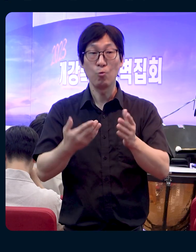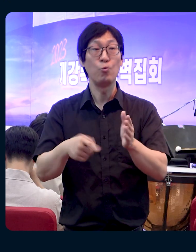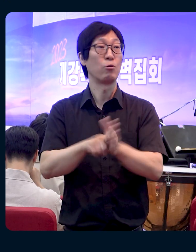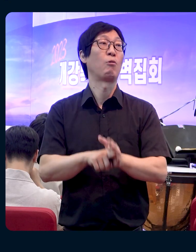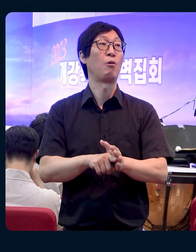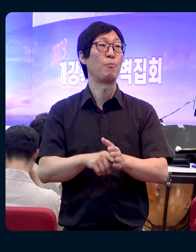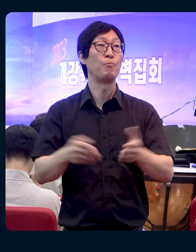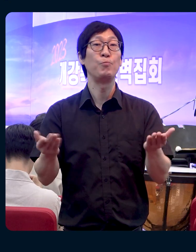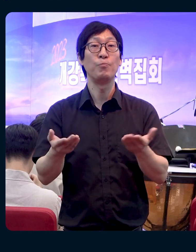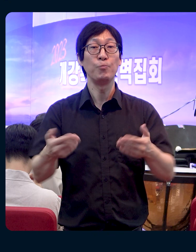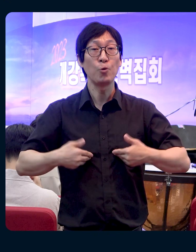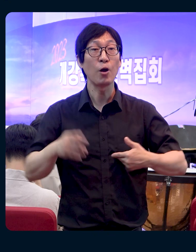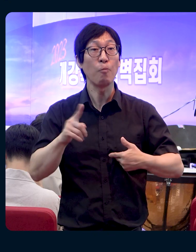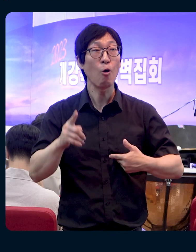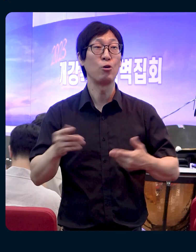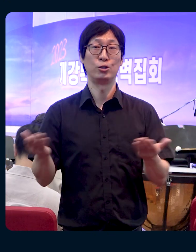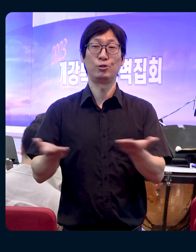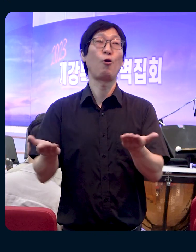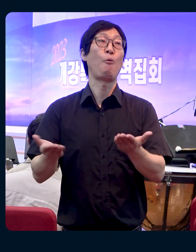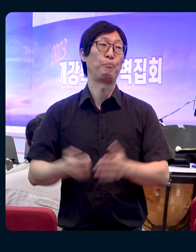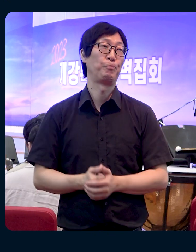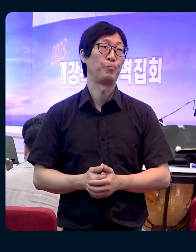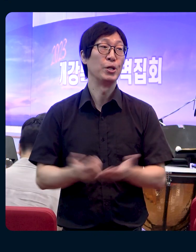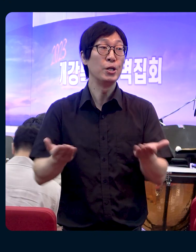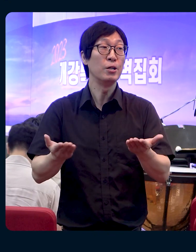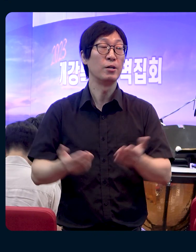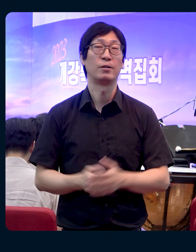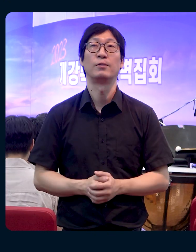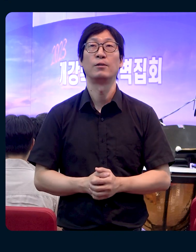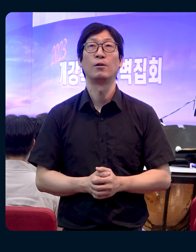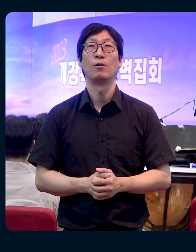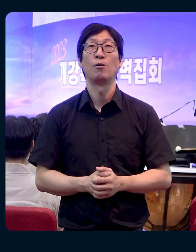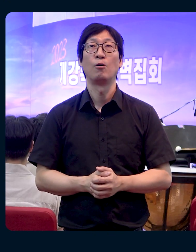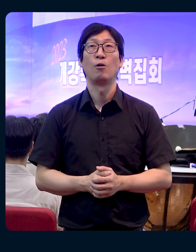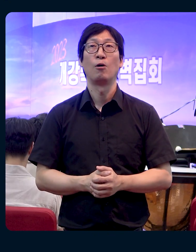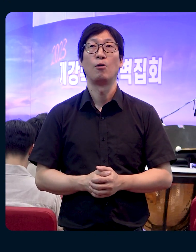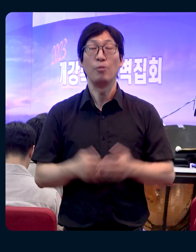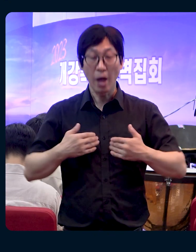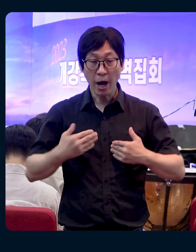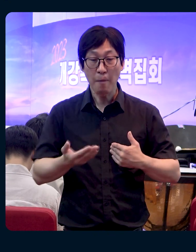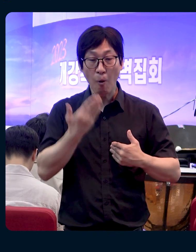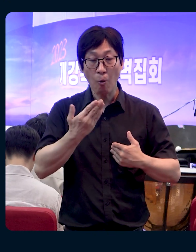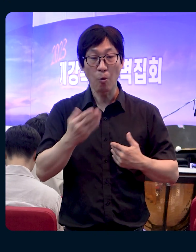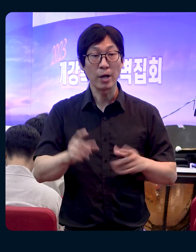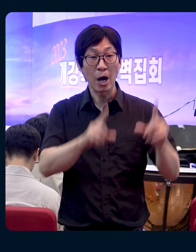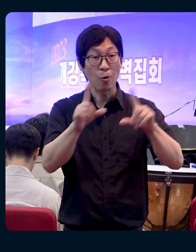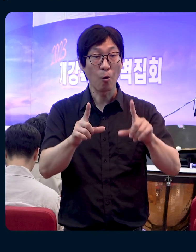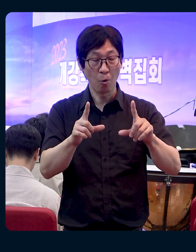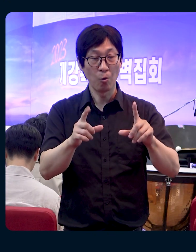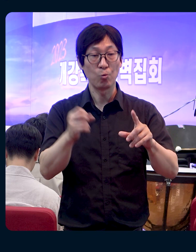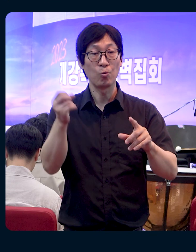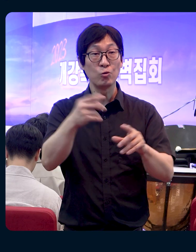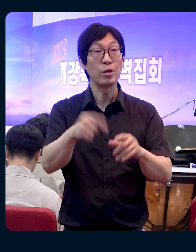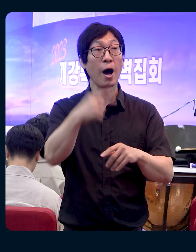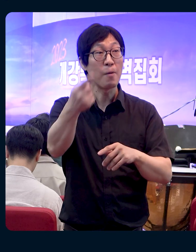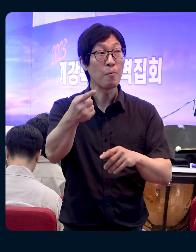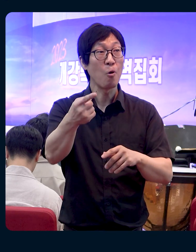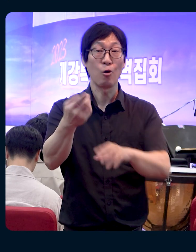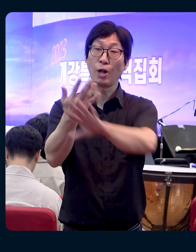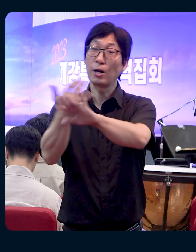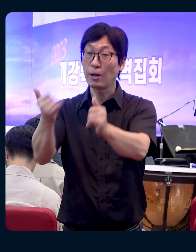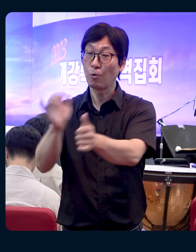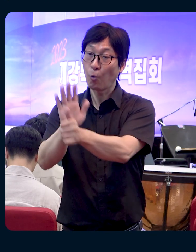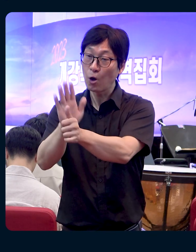살라고 하셨으니까. 거기 필요한 물질과, 그 다음에 뭐예요? 내가 먹고 사는 것만 버는 게 아니죠. 딴 사람을 도와주려면,